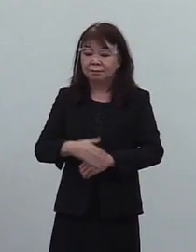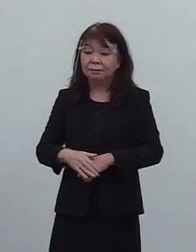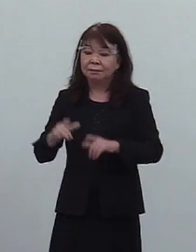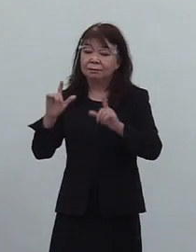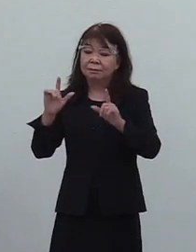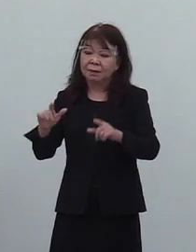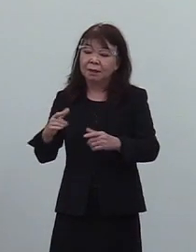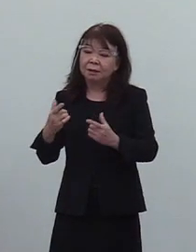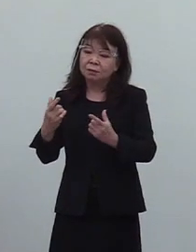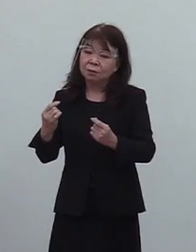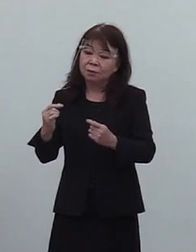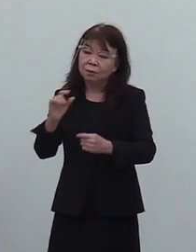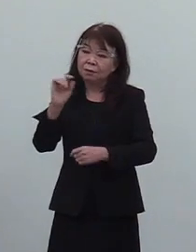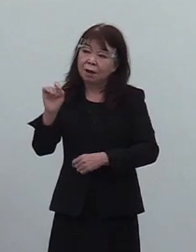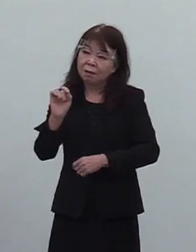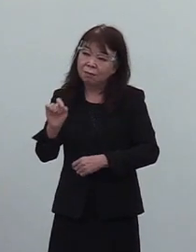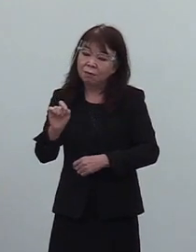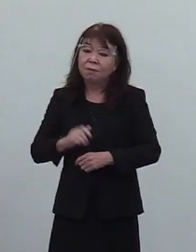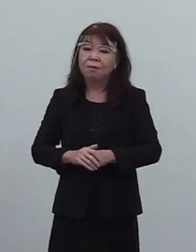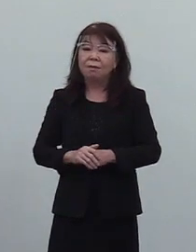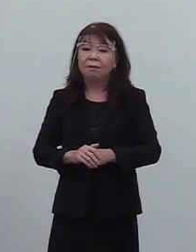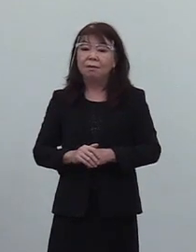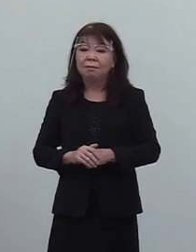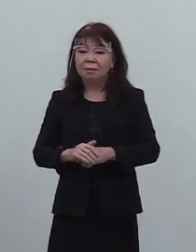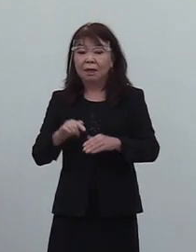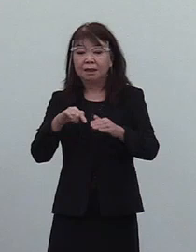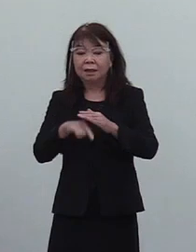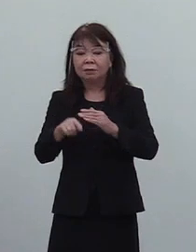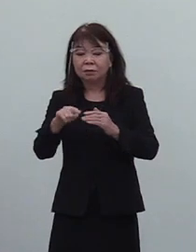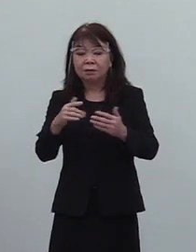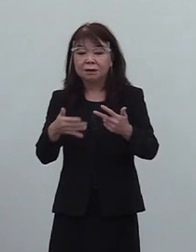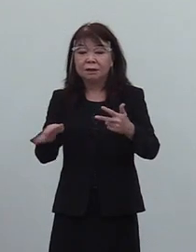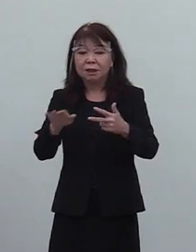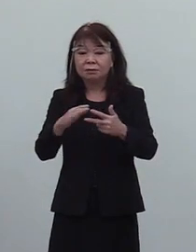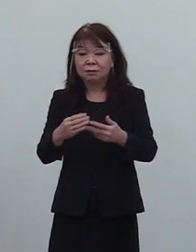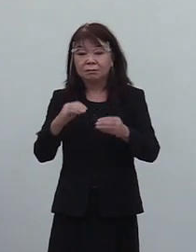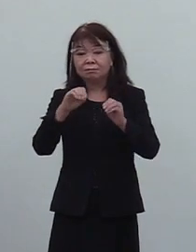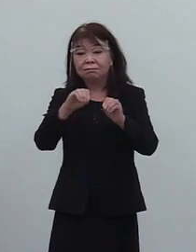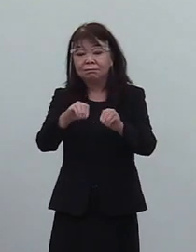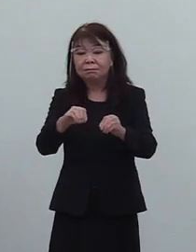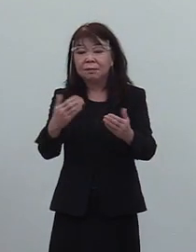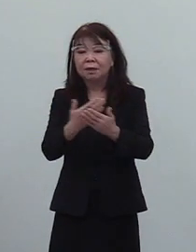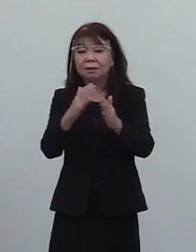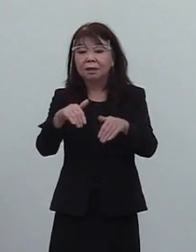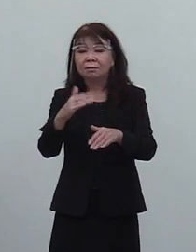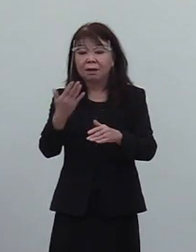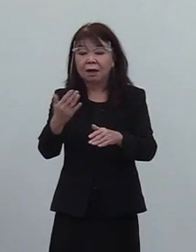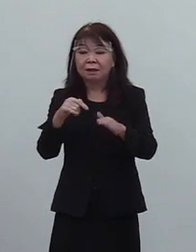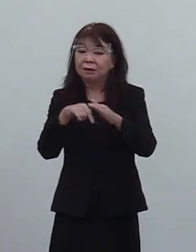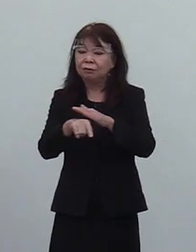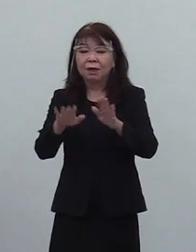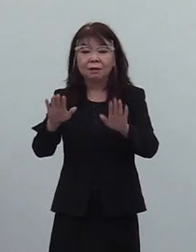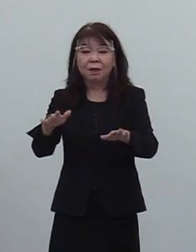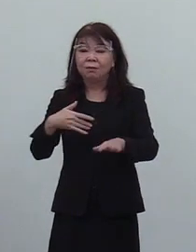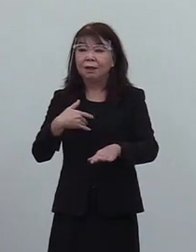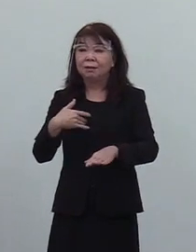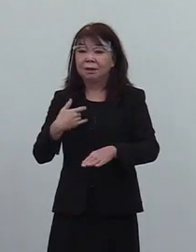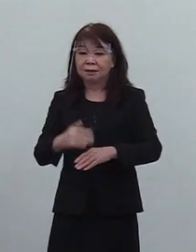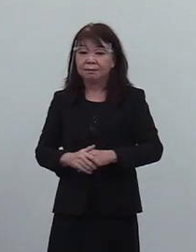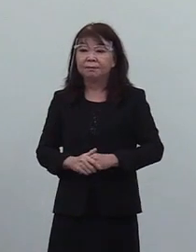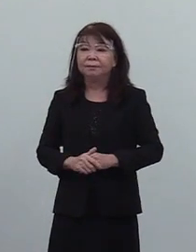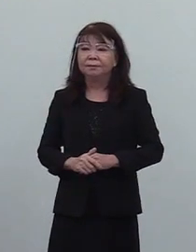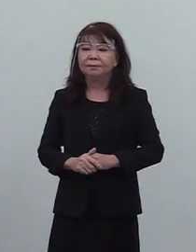ね。ちょっとどういった形でこの施設に入ってきたのかは現時点では分かりません。 はい、分かりました、ありがとうございます。